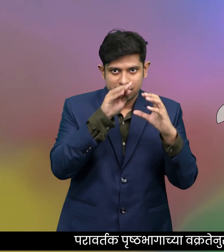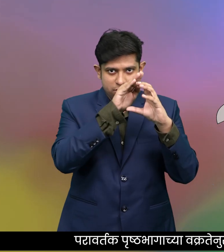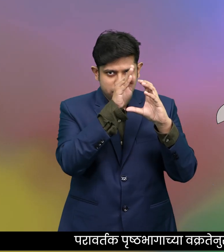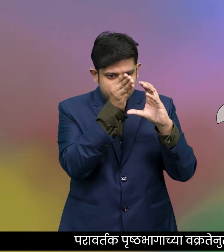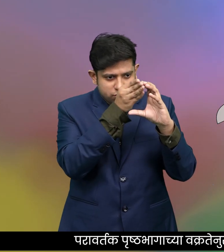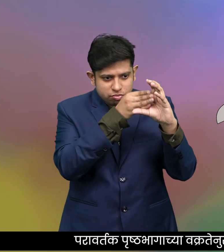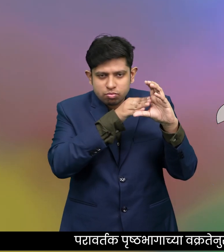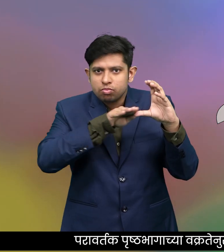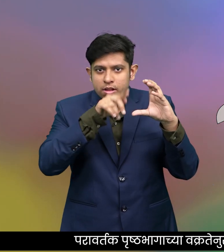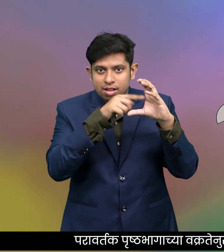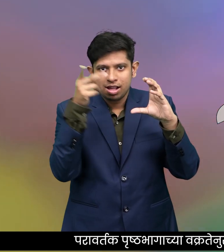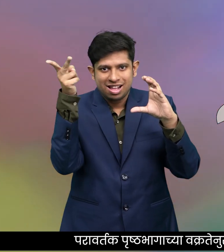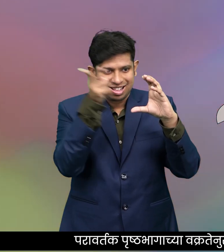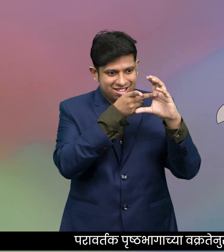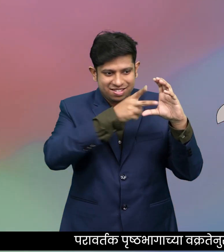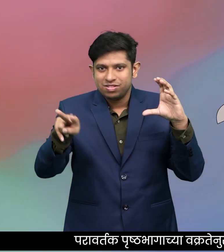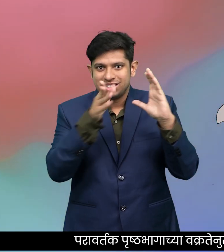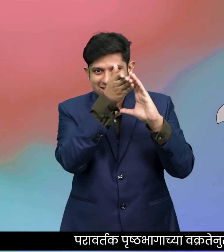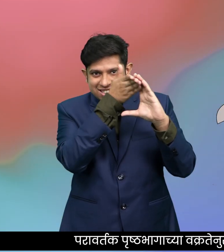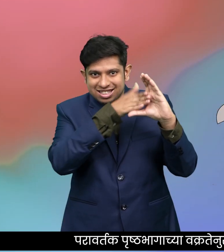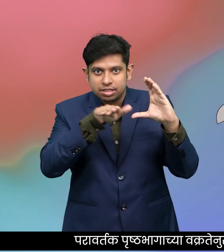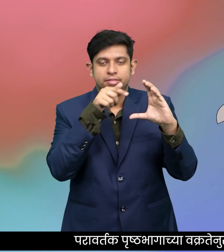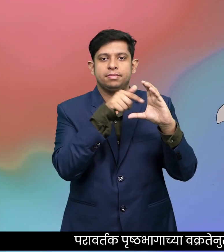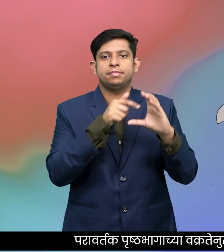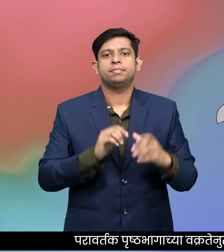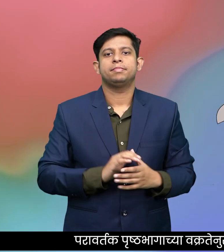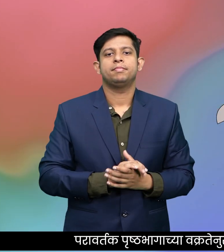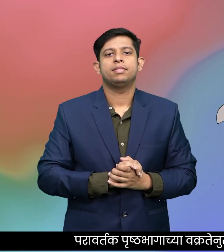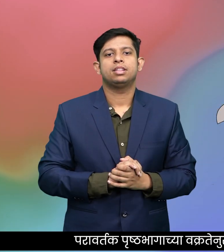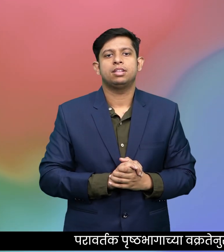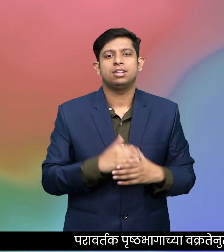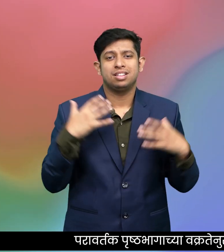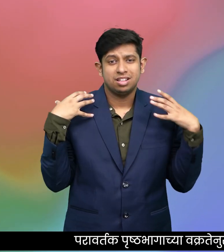परावर्तन पृष्ठभागाच्या वक्रतेनुसार आपल्याला दोन प्रकारचे आरसे मिळतात.